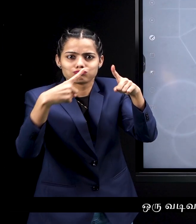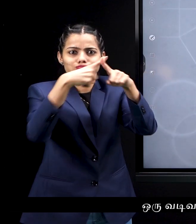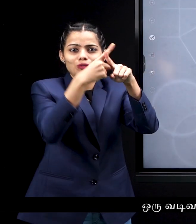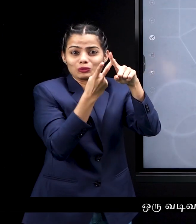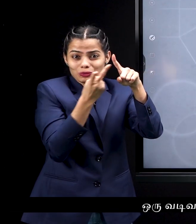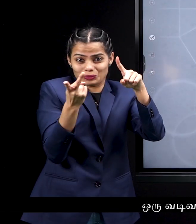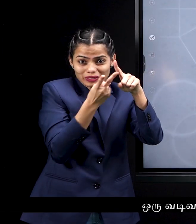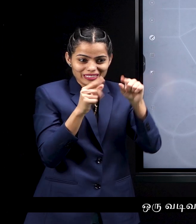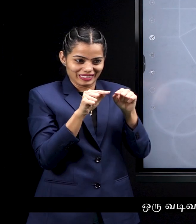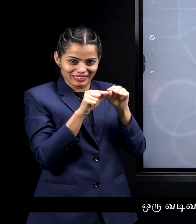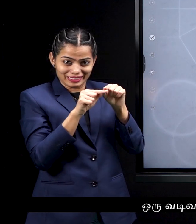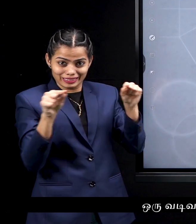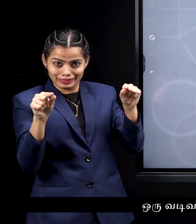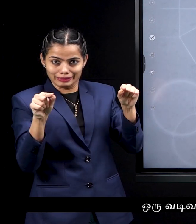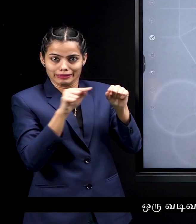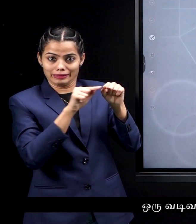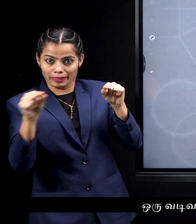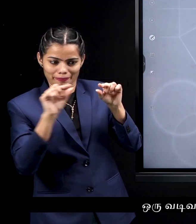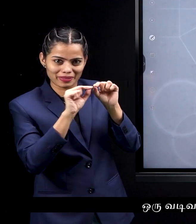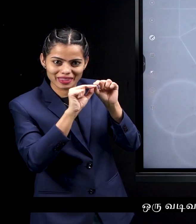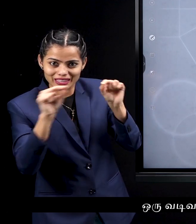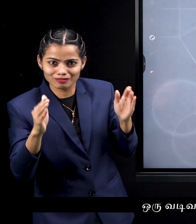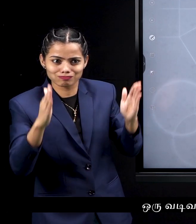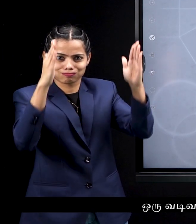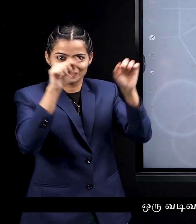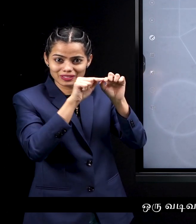கோடுகள் அல்லது கதிர்களின் குறுக்கு வெட்டு மூலம் உருவாகும் ஒரு வடிவமாகும்.